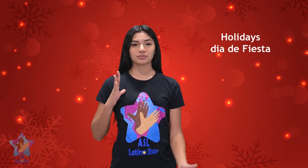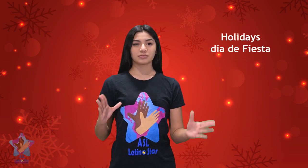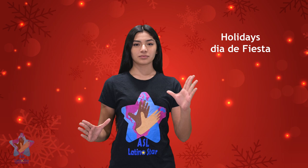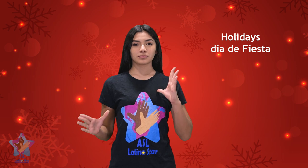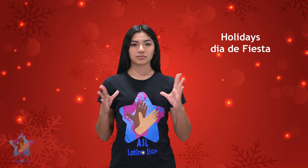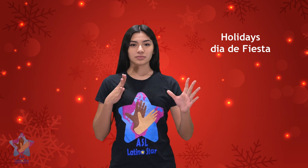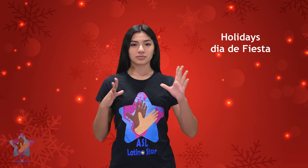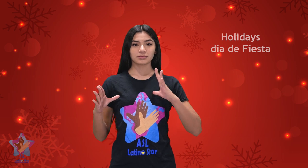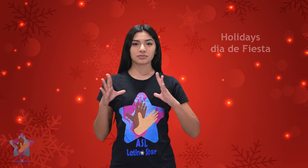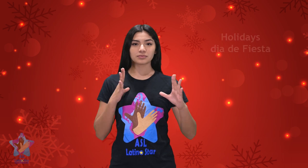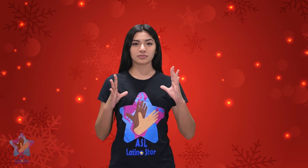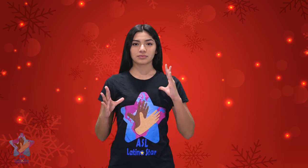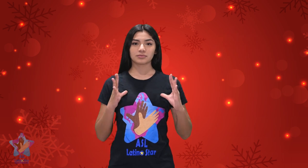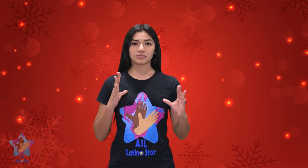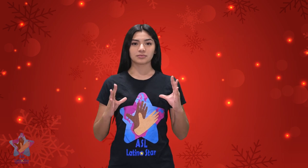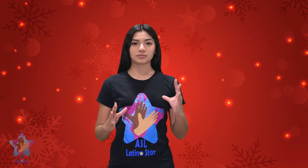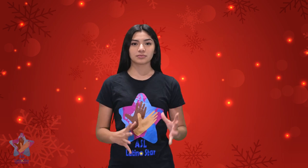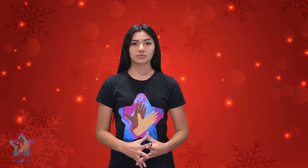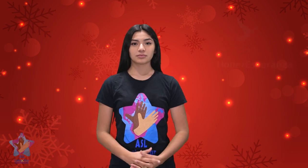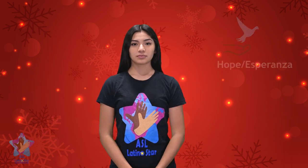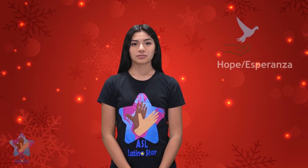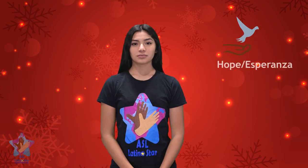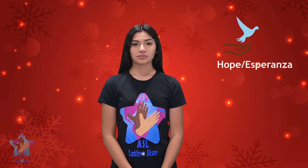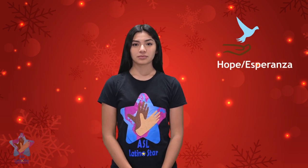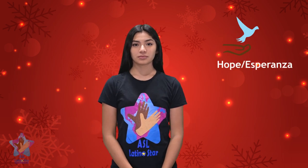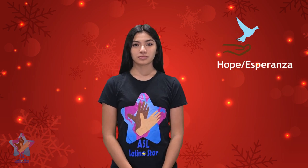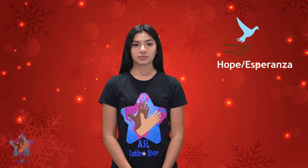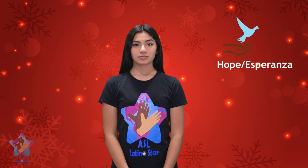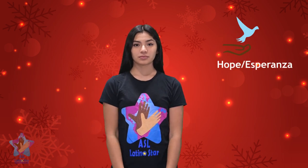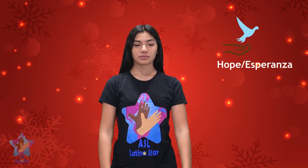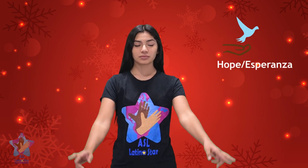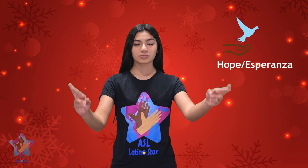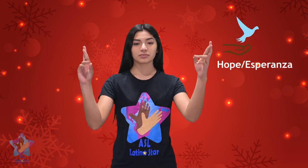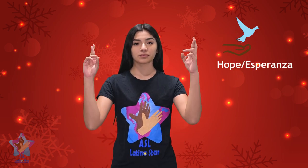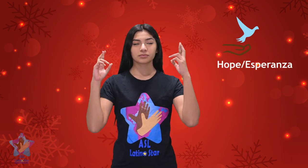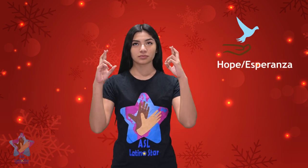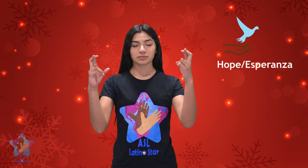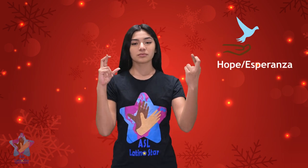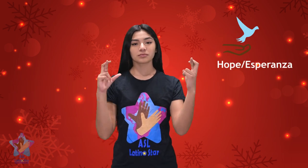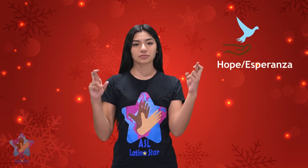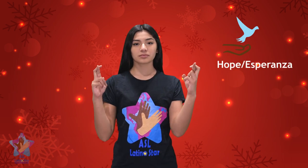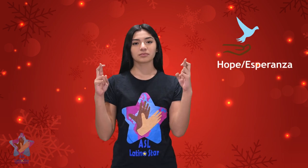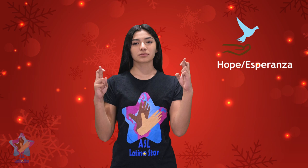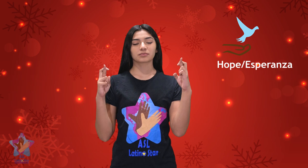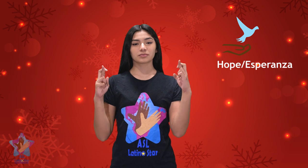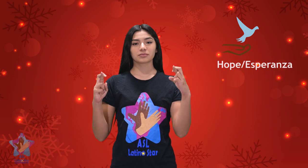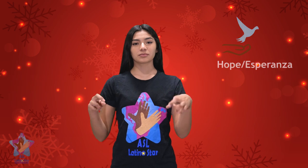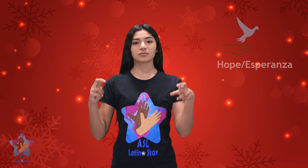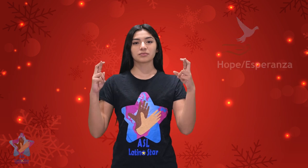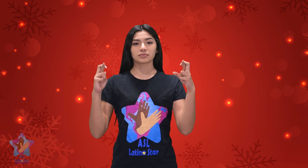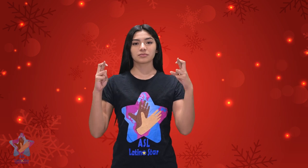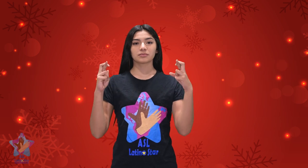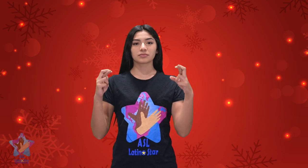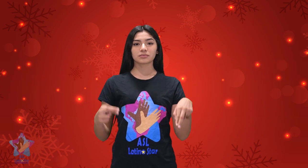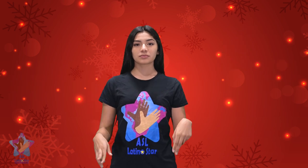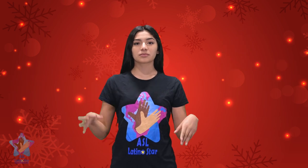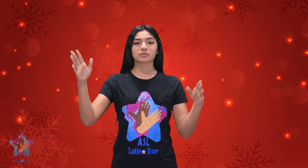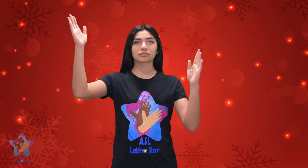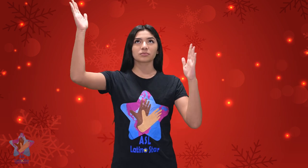festivo. Día Día festivo. Hope. Esperanza. Esperanza. Esperanza.